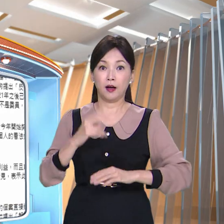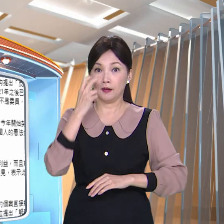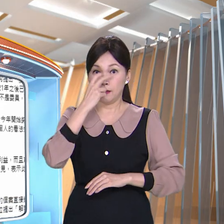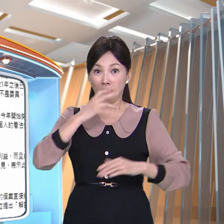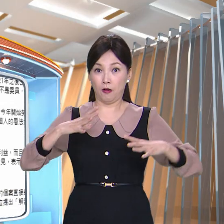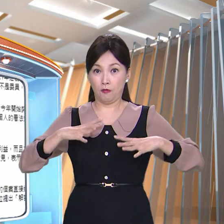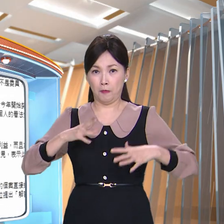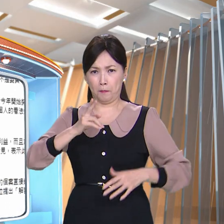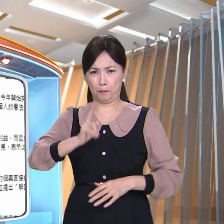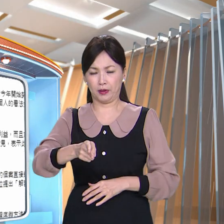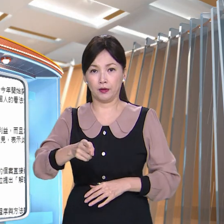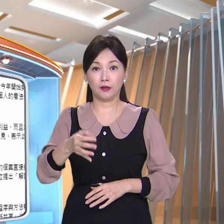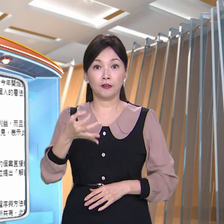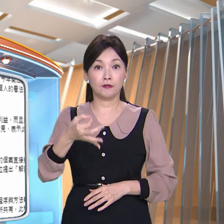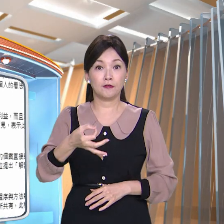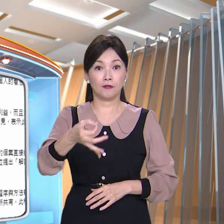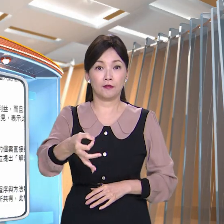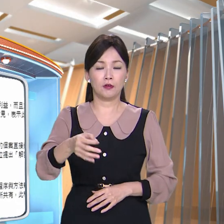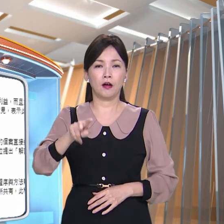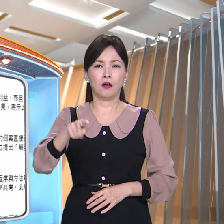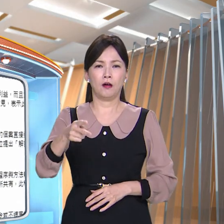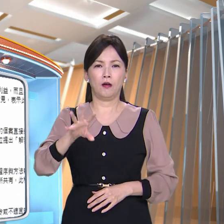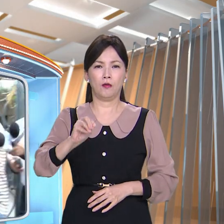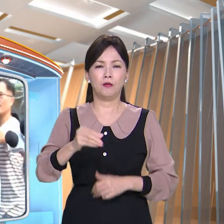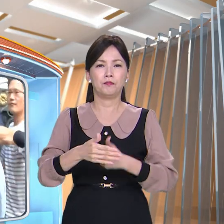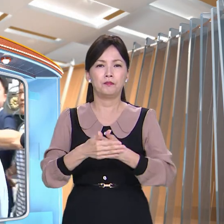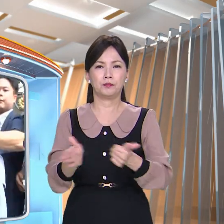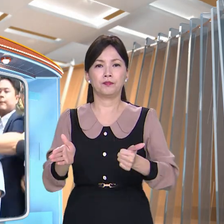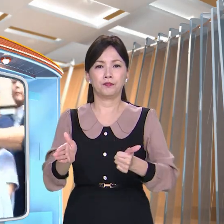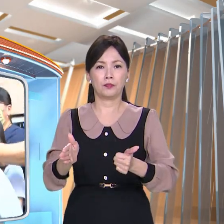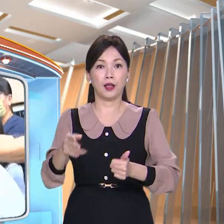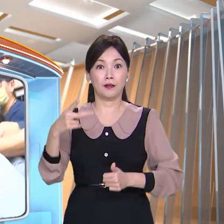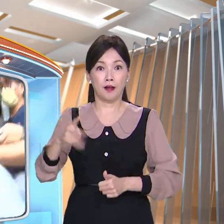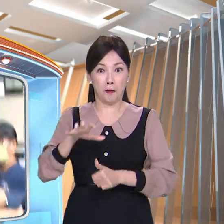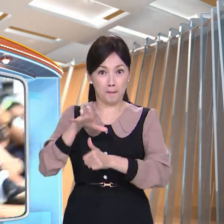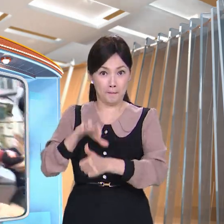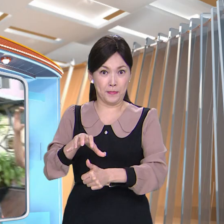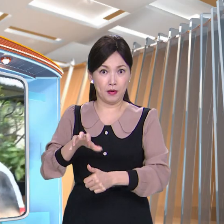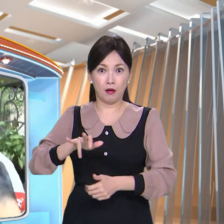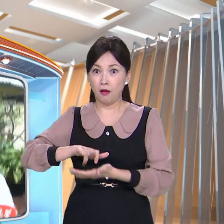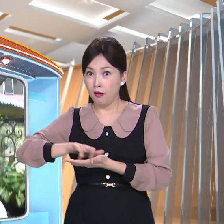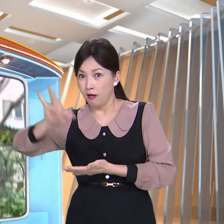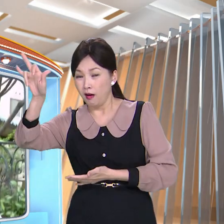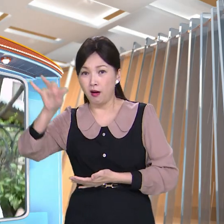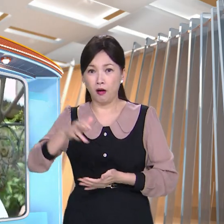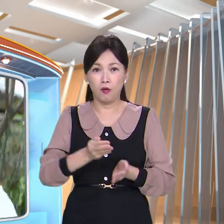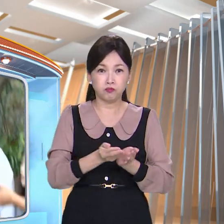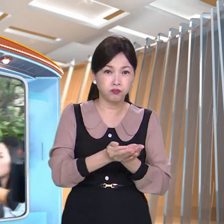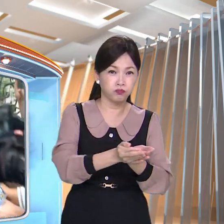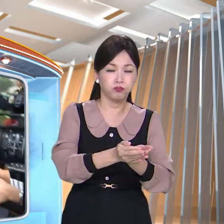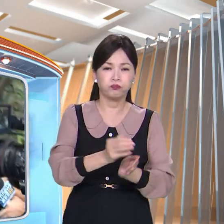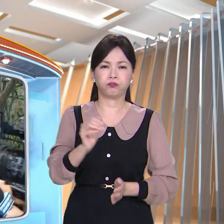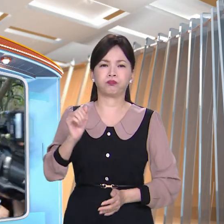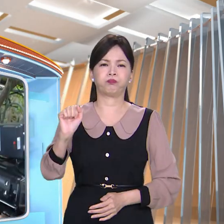保，并且限制出境、出海，以及要进行电子监